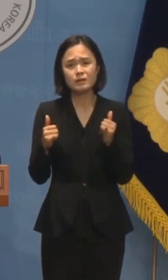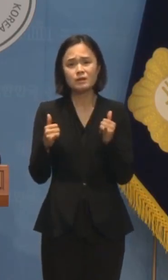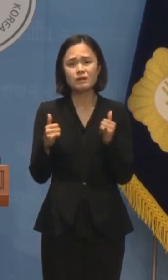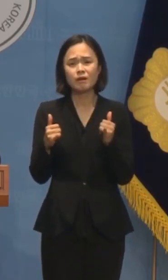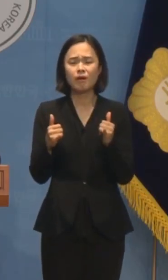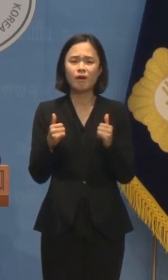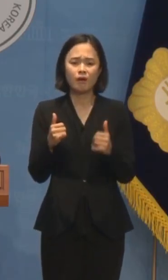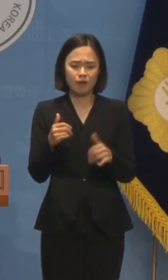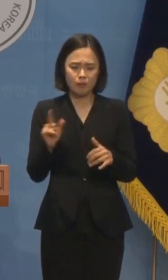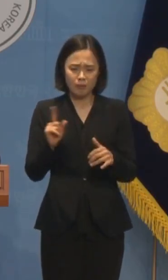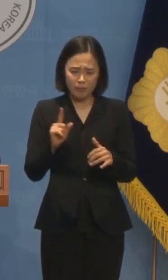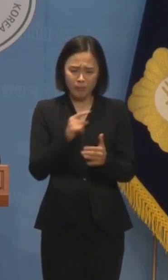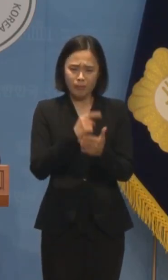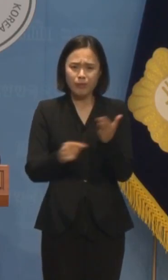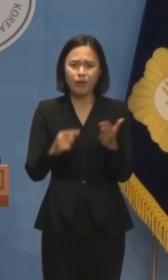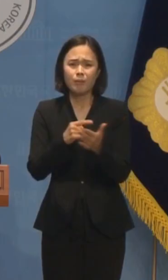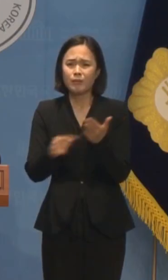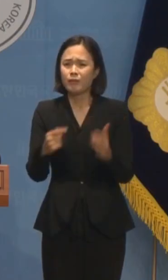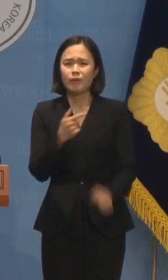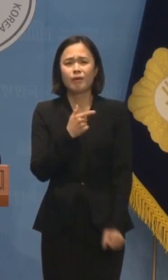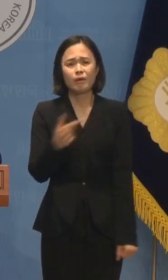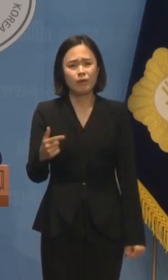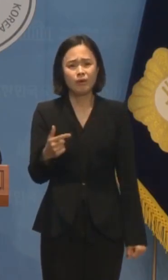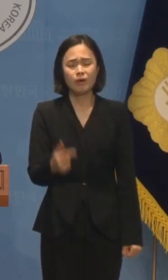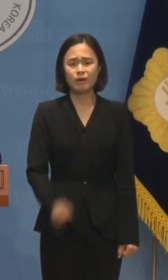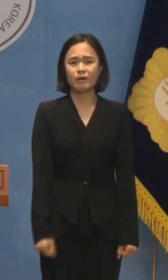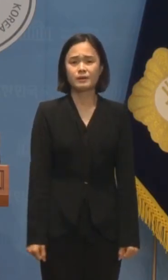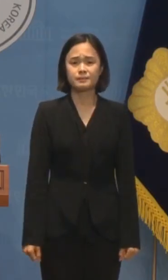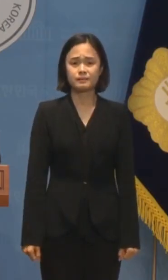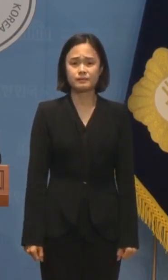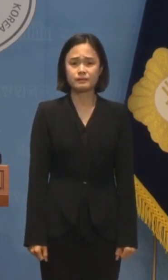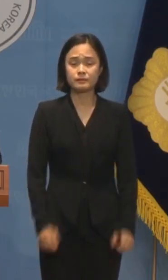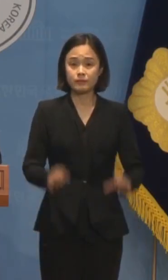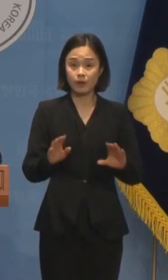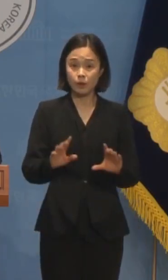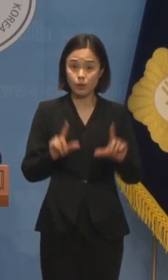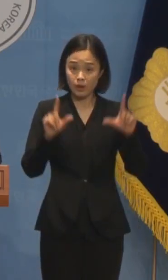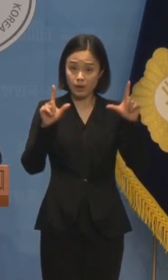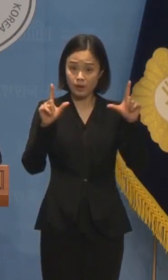직접적으로 가혹하게 다가오고 있습니다. 올해